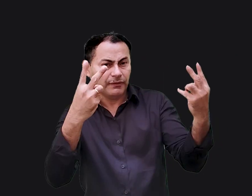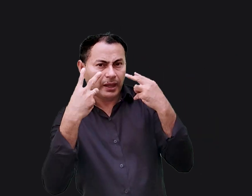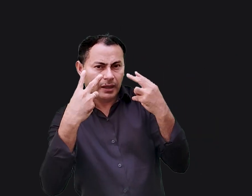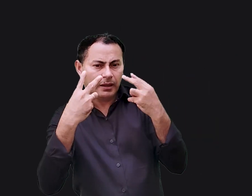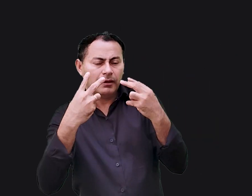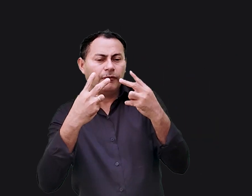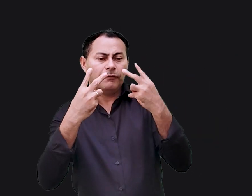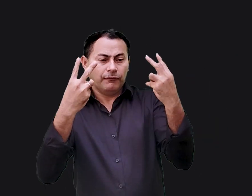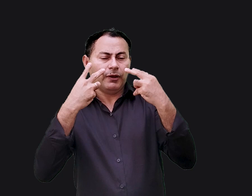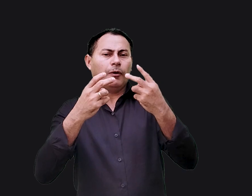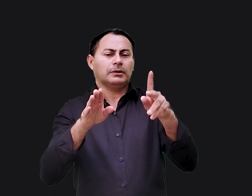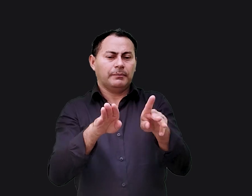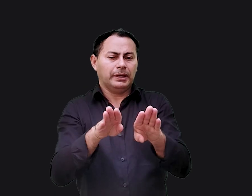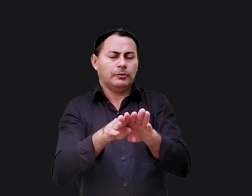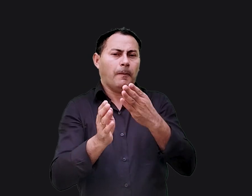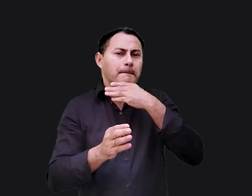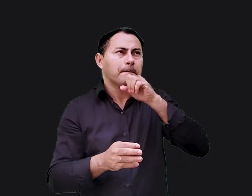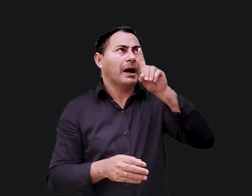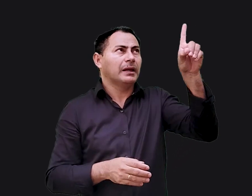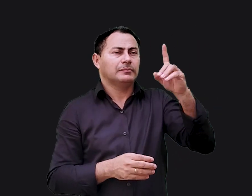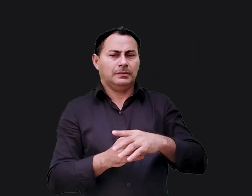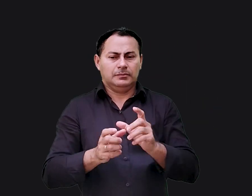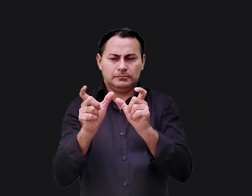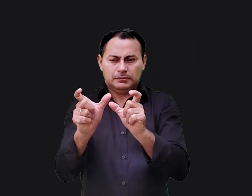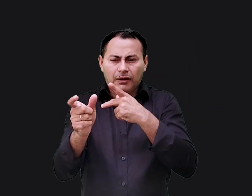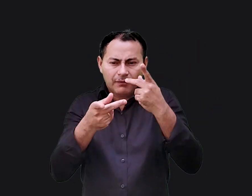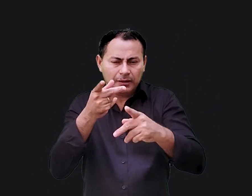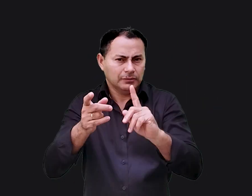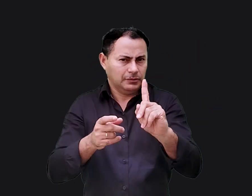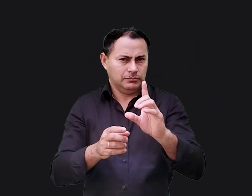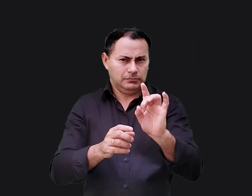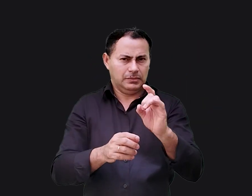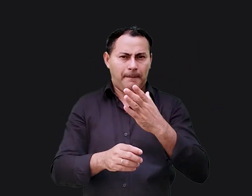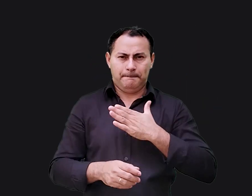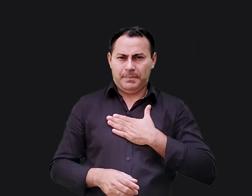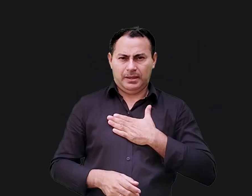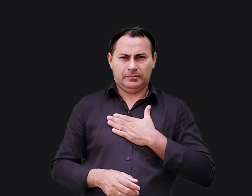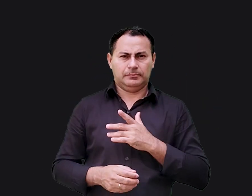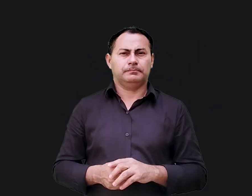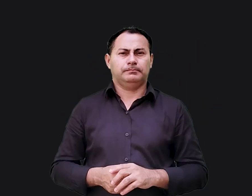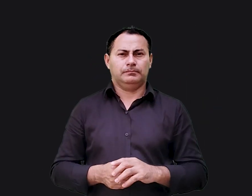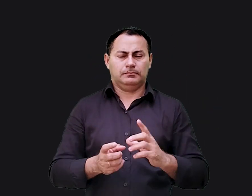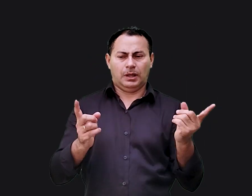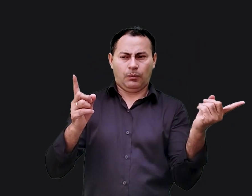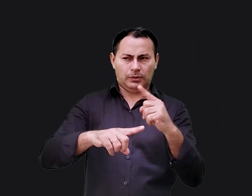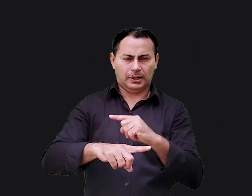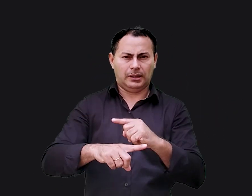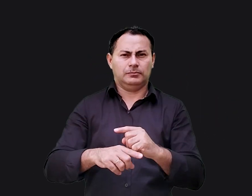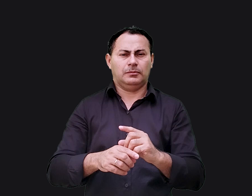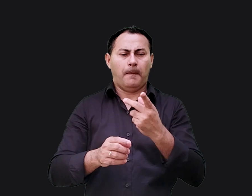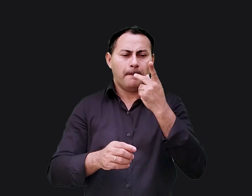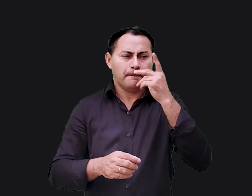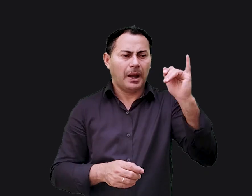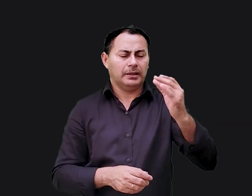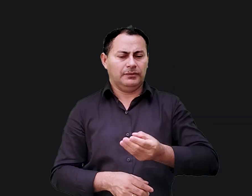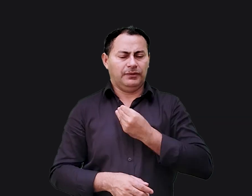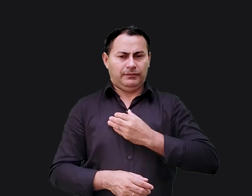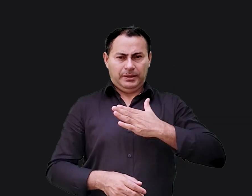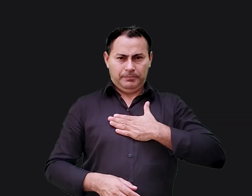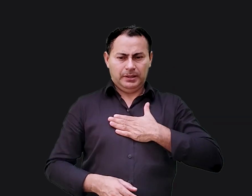vê, vê o Pai. As palavras que eu lhes digo não são apenas minhas. Ao contrário, o Pai que vive em